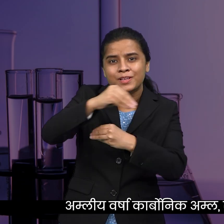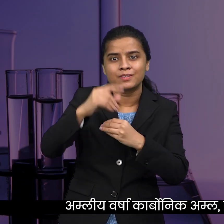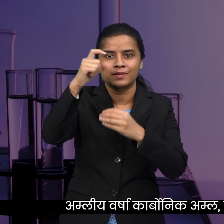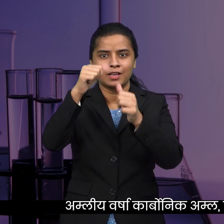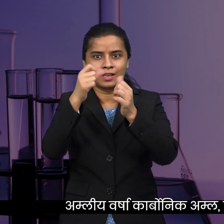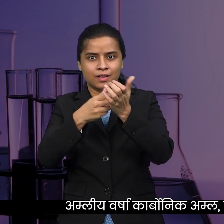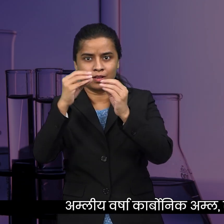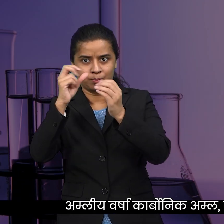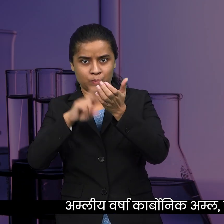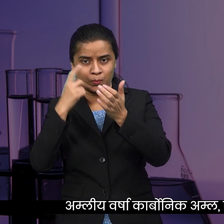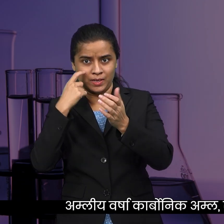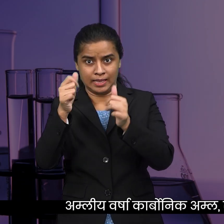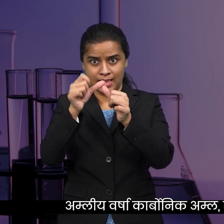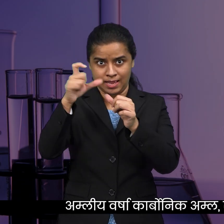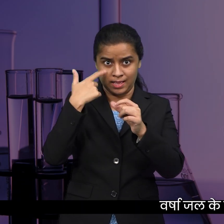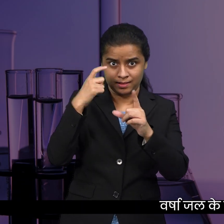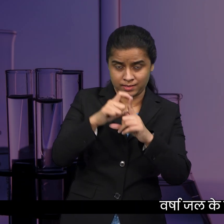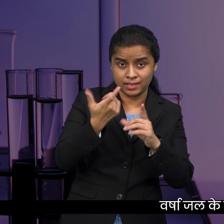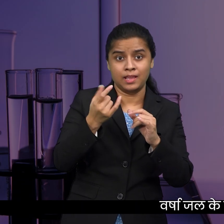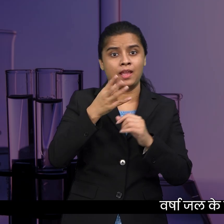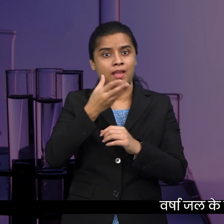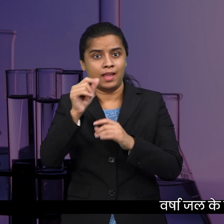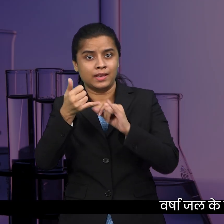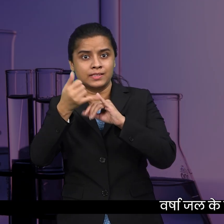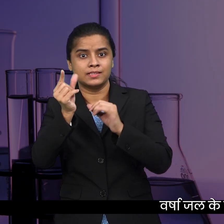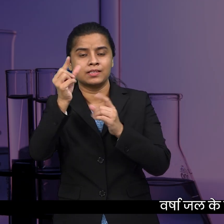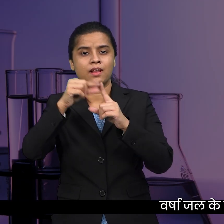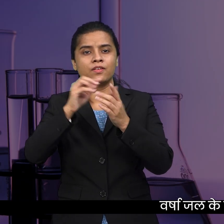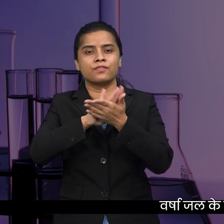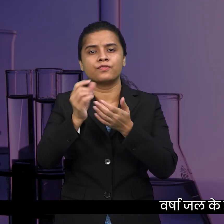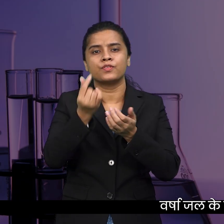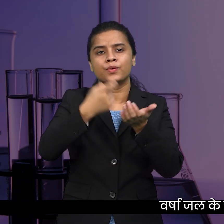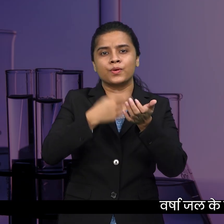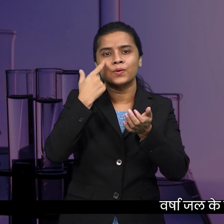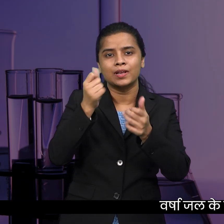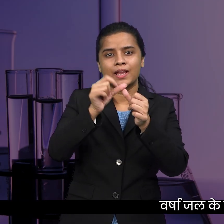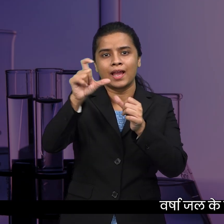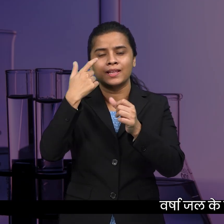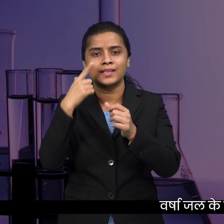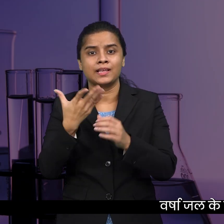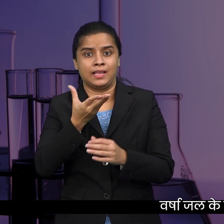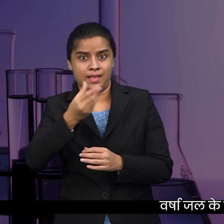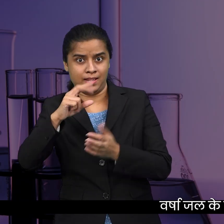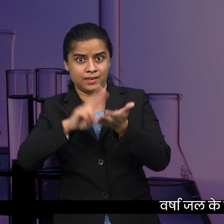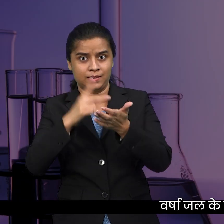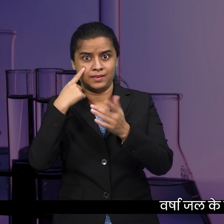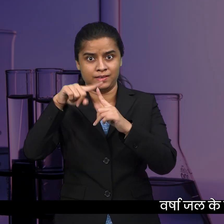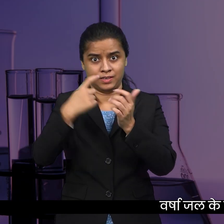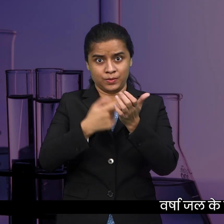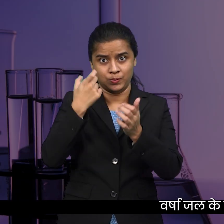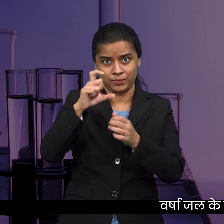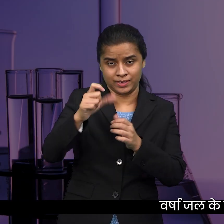अम्ल और नाइट्रिक अम्ल के वर्षा जल के साथ संयोजन से होता है।